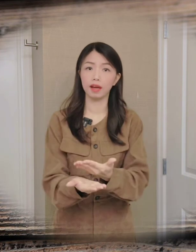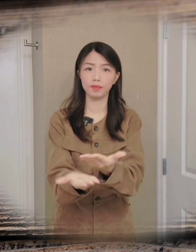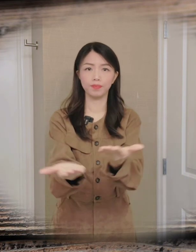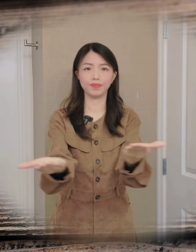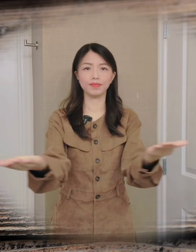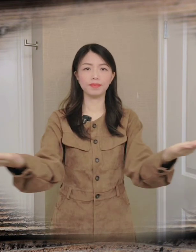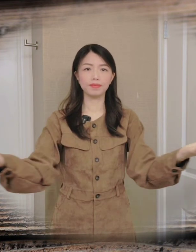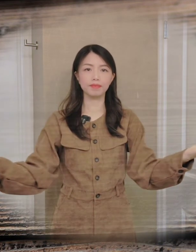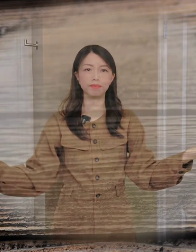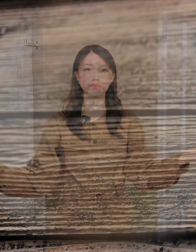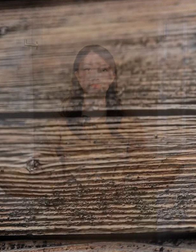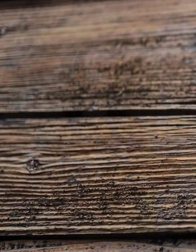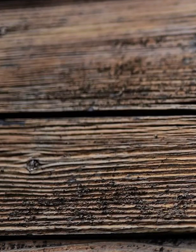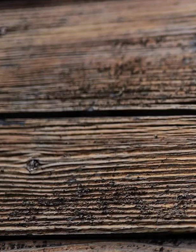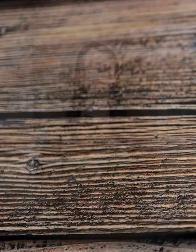먹여주신다.